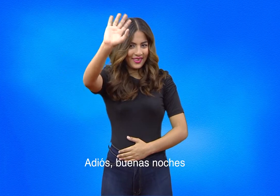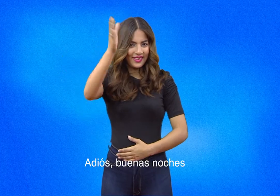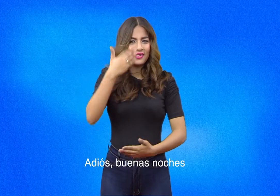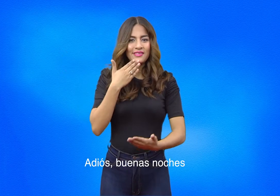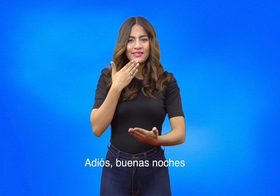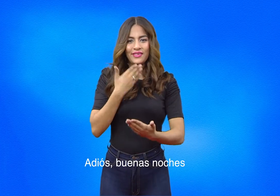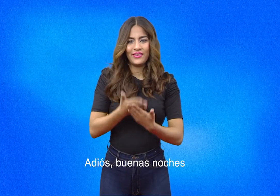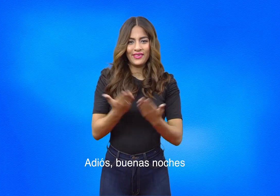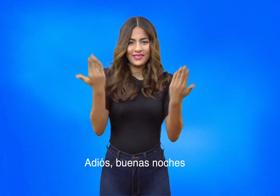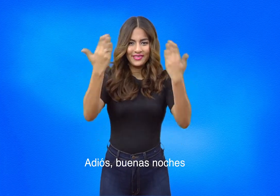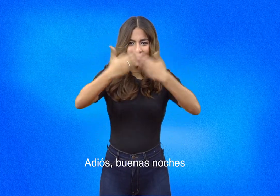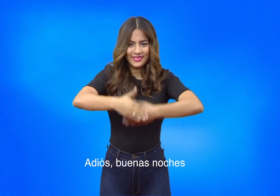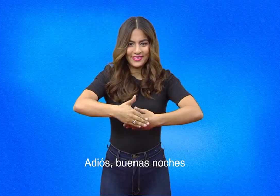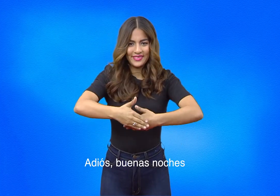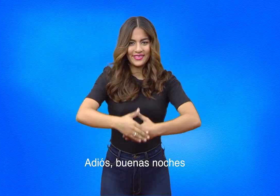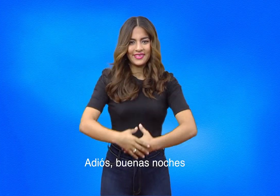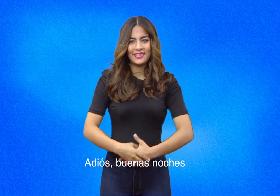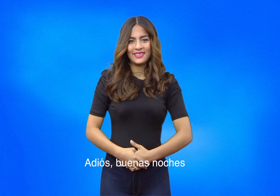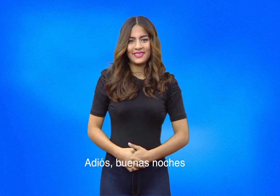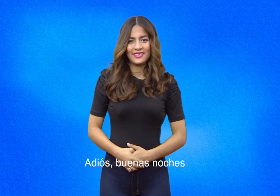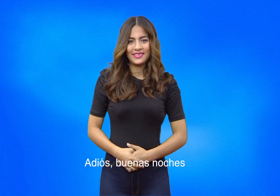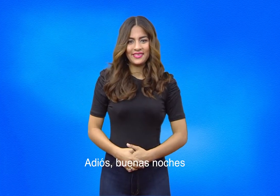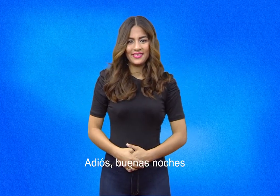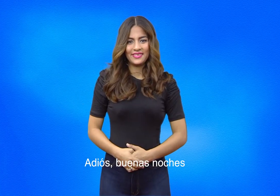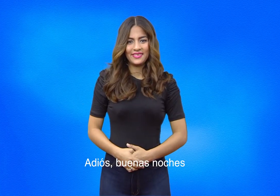Adiós. Buenas noches.